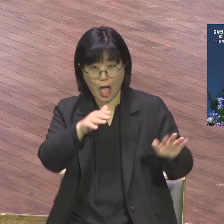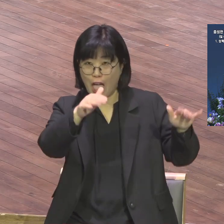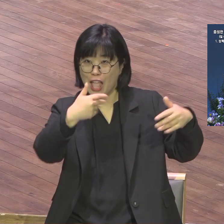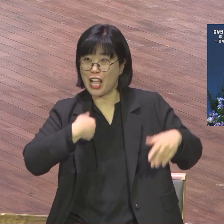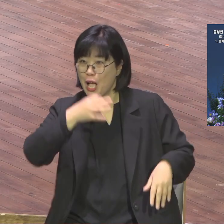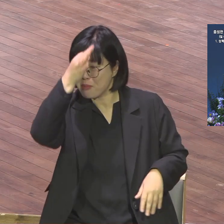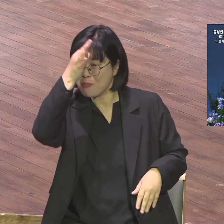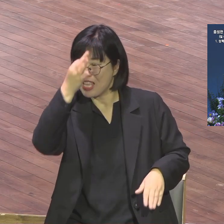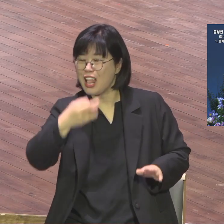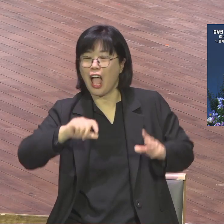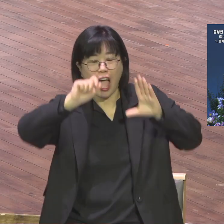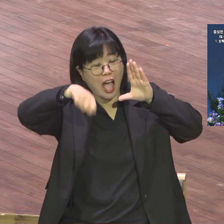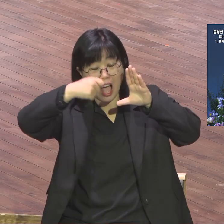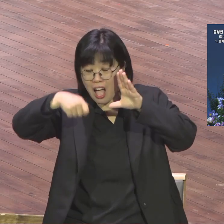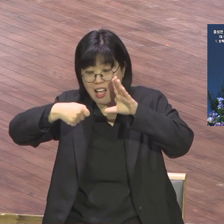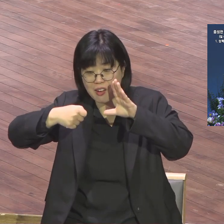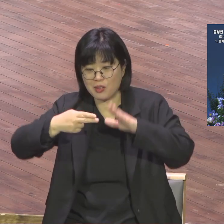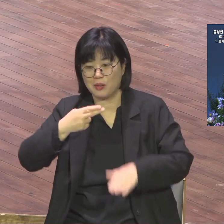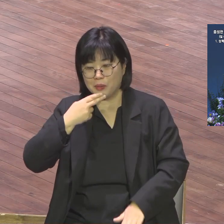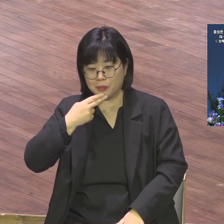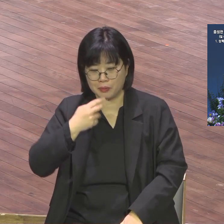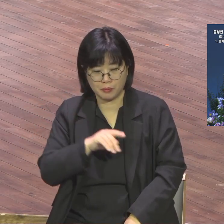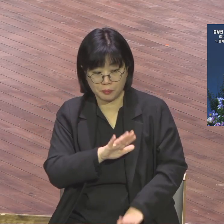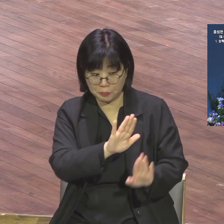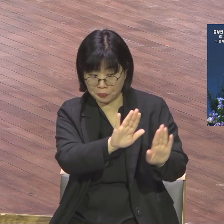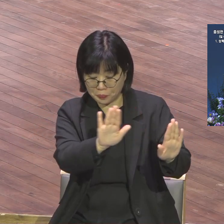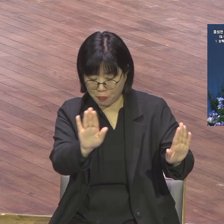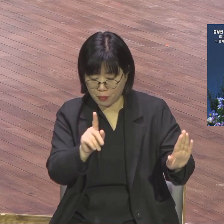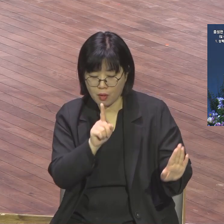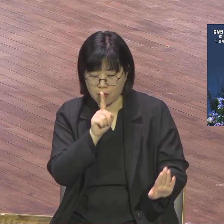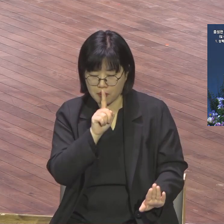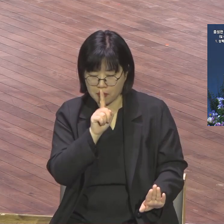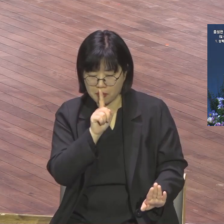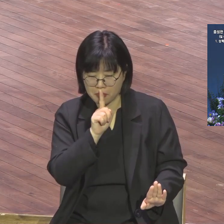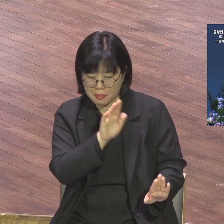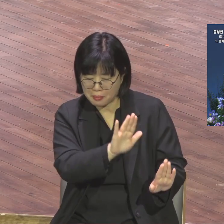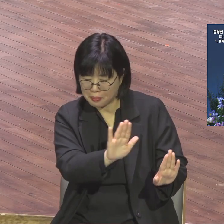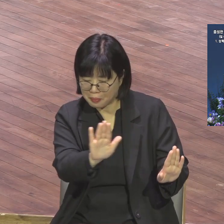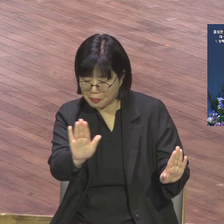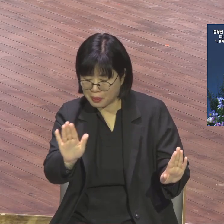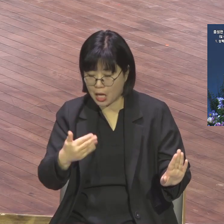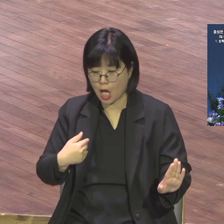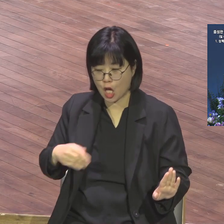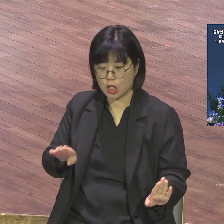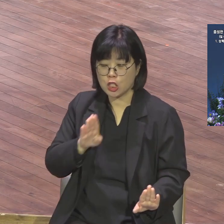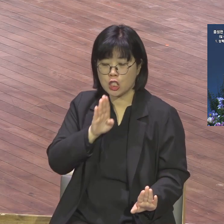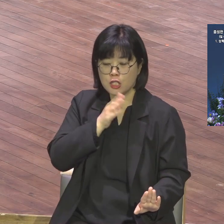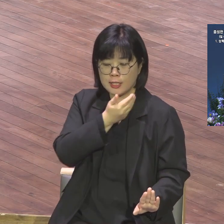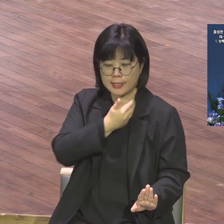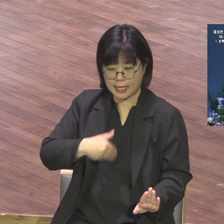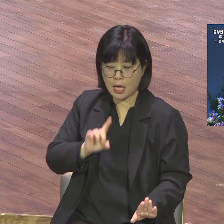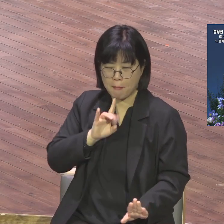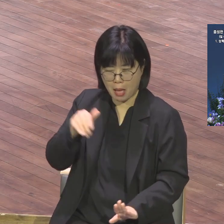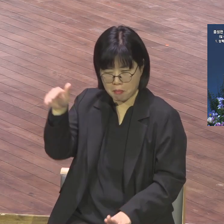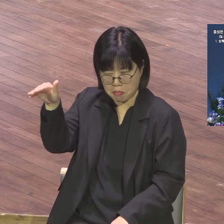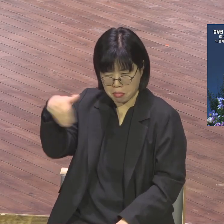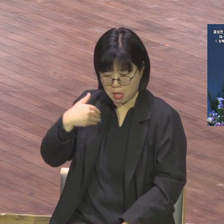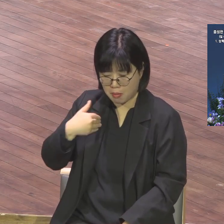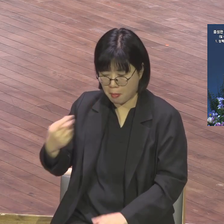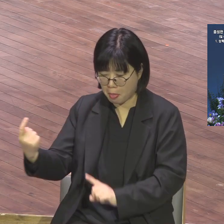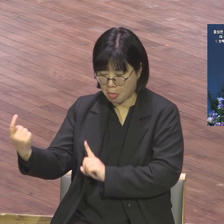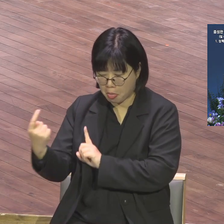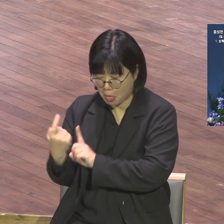모든 것을 정말 통하는 이런 수제자 같은 사람에게만 가르쳐 주거든요. 다른